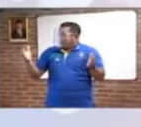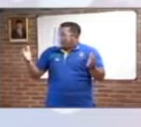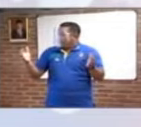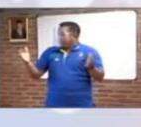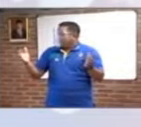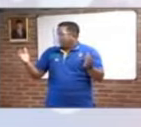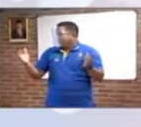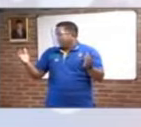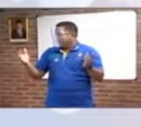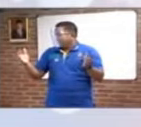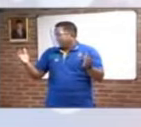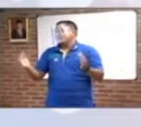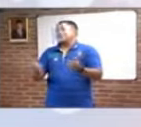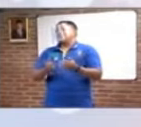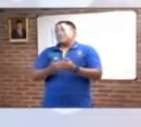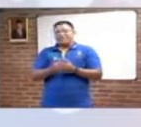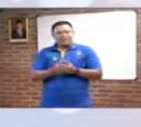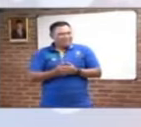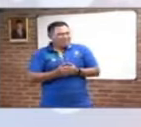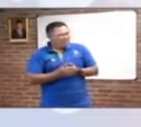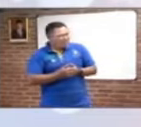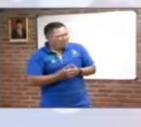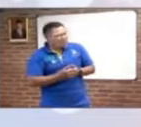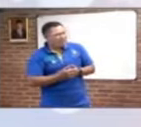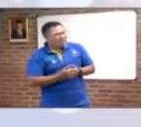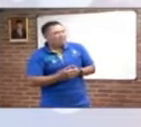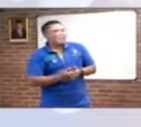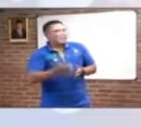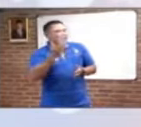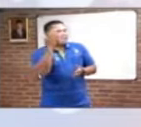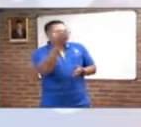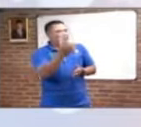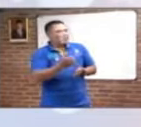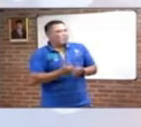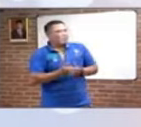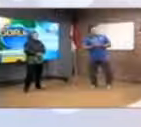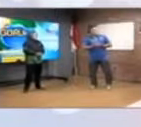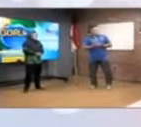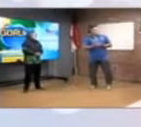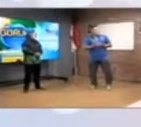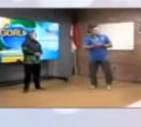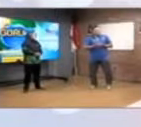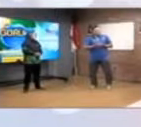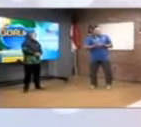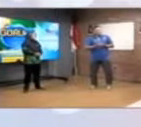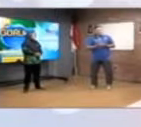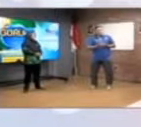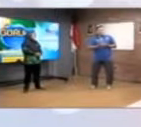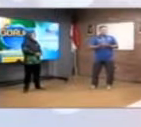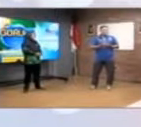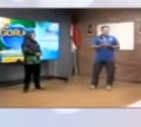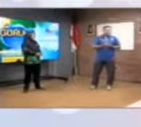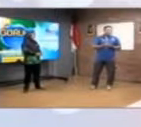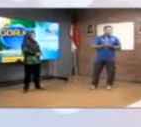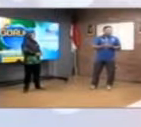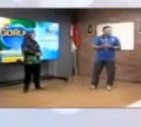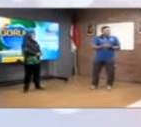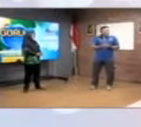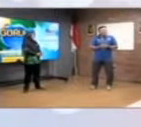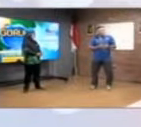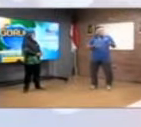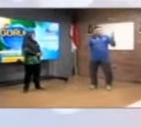Kenapa? Untuk menjaga kesehatan. Menjaga kesehatan. Jadi seperti anak-anak, kalian sudah mempelajari semuanya ya, cara menggantung.